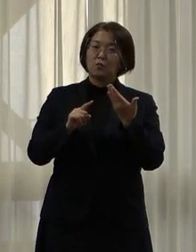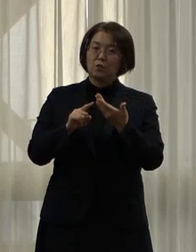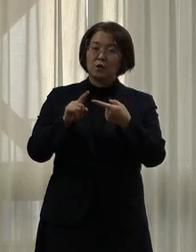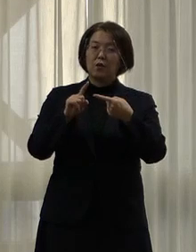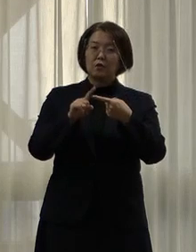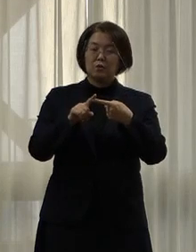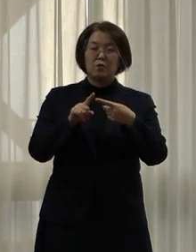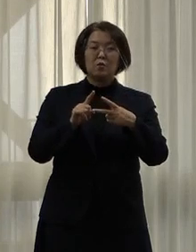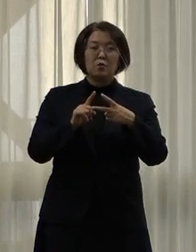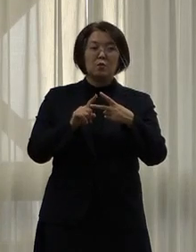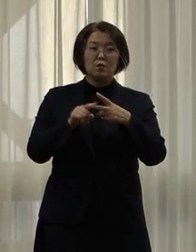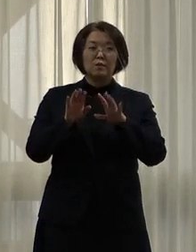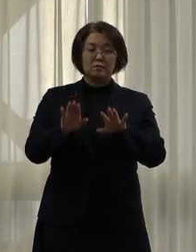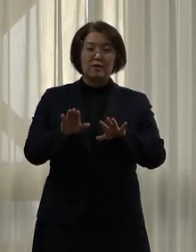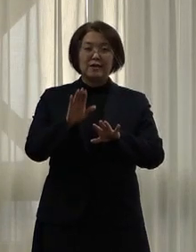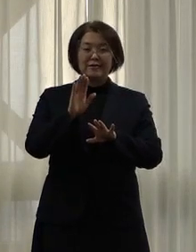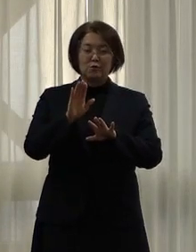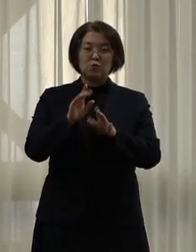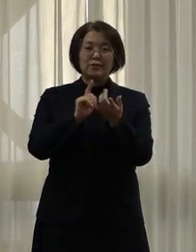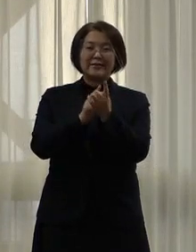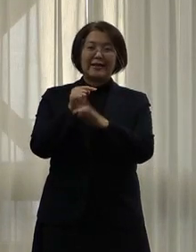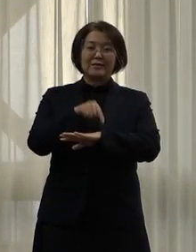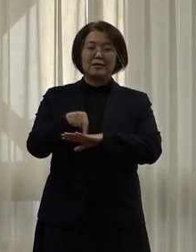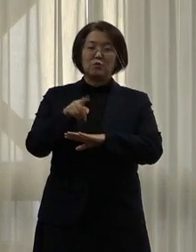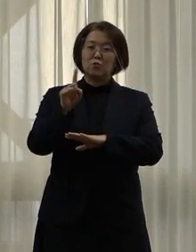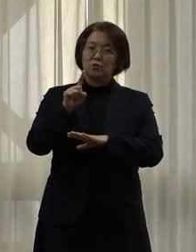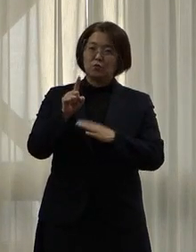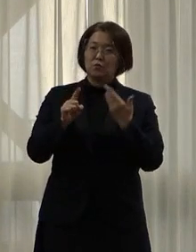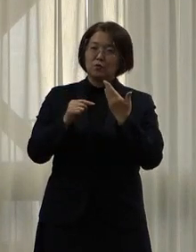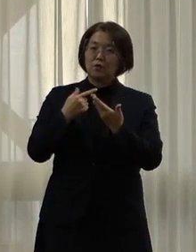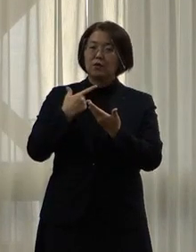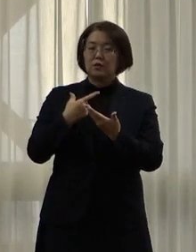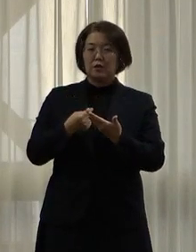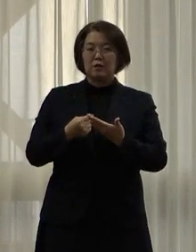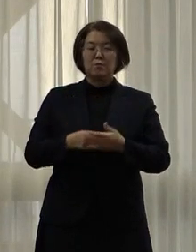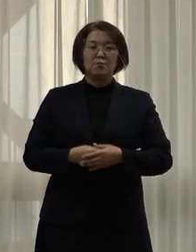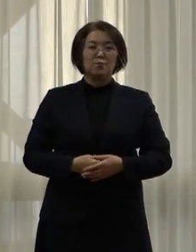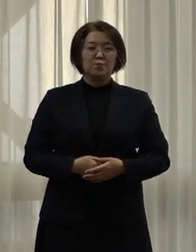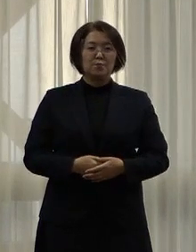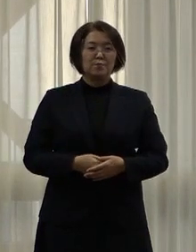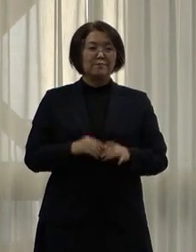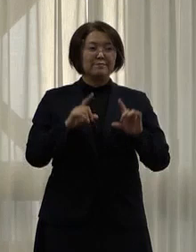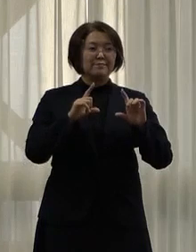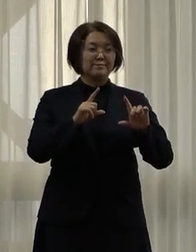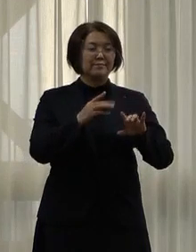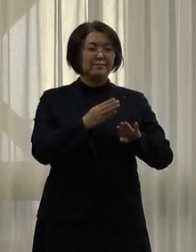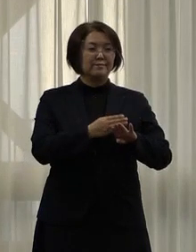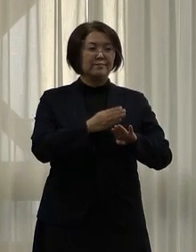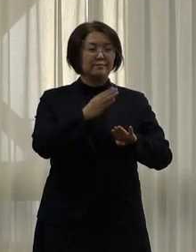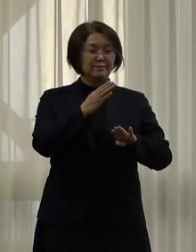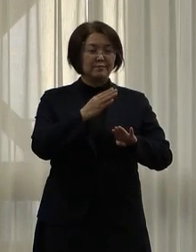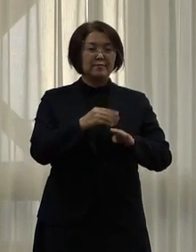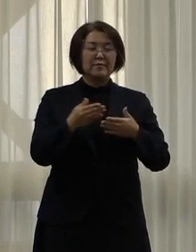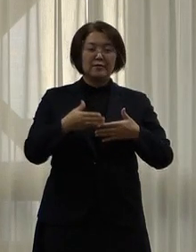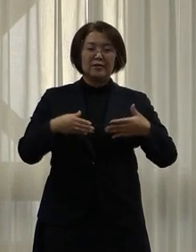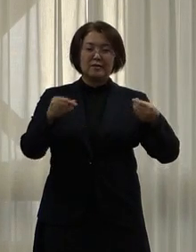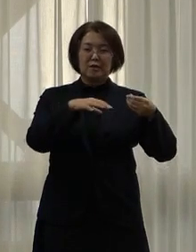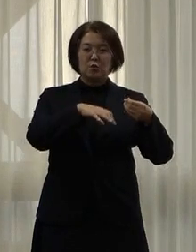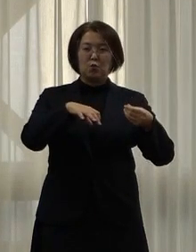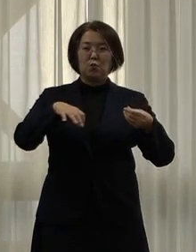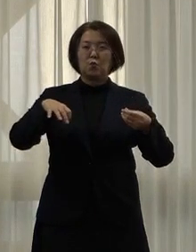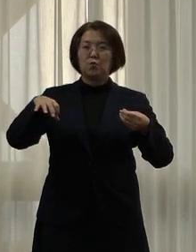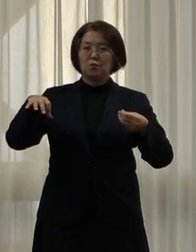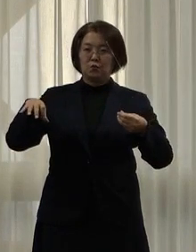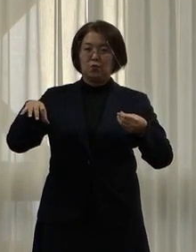と、今現状取っておられる対策等について改めてお聞かせいただければと思います。 はい、ありがとうございます。全国では今